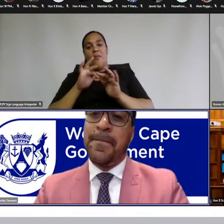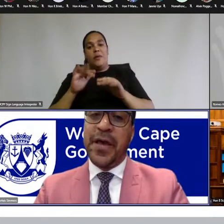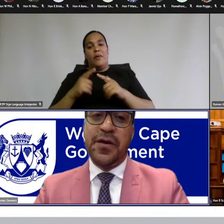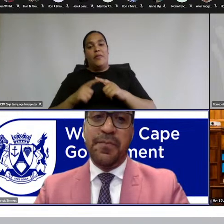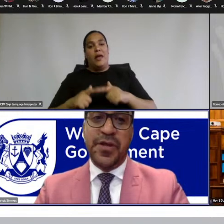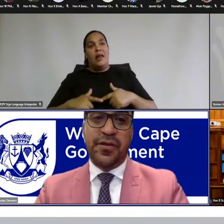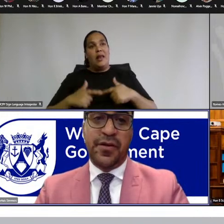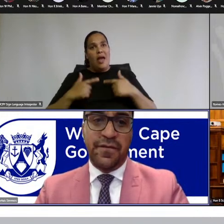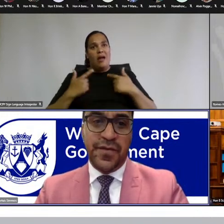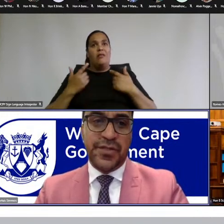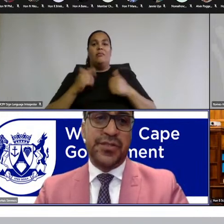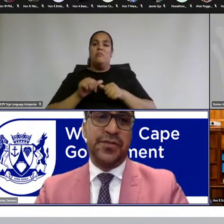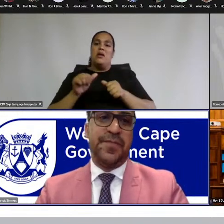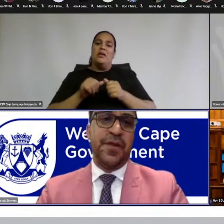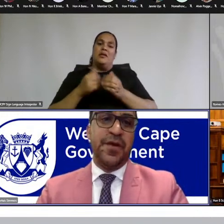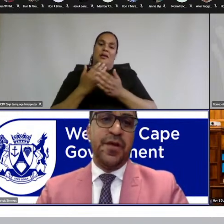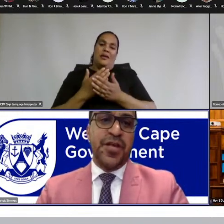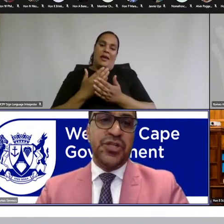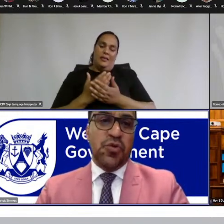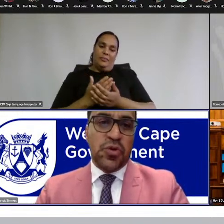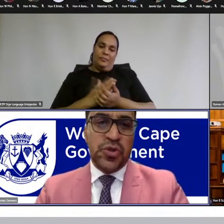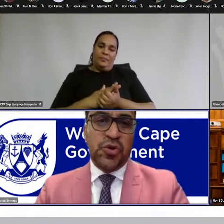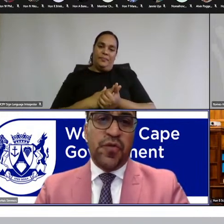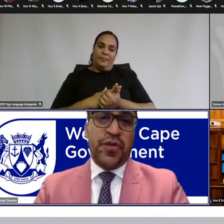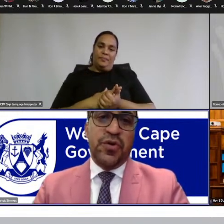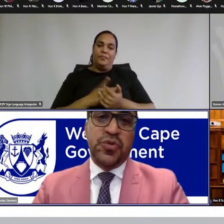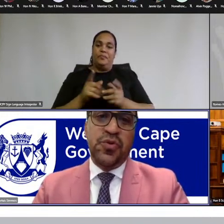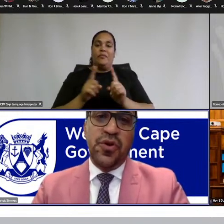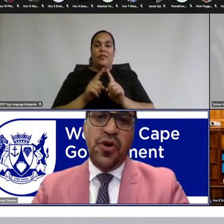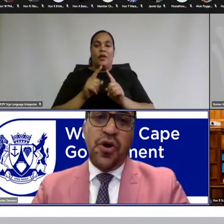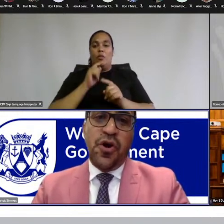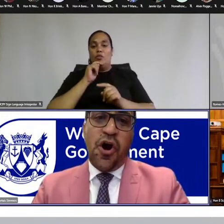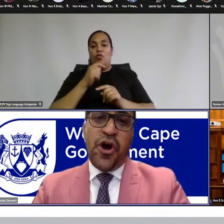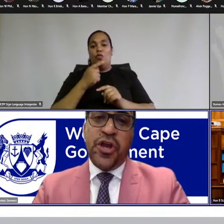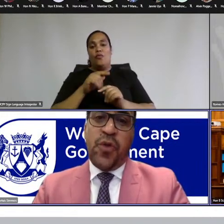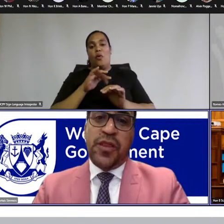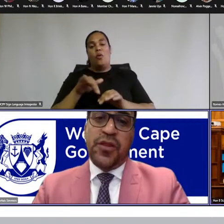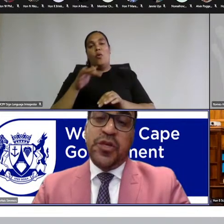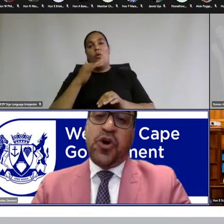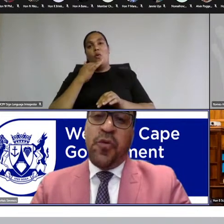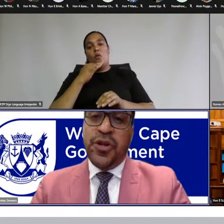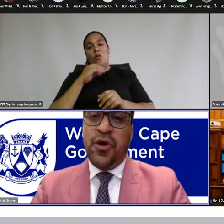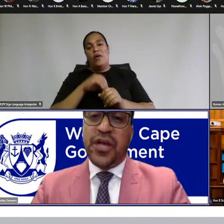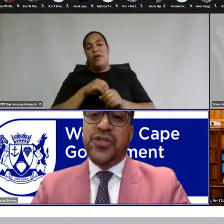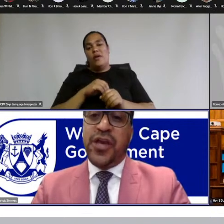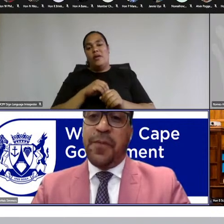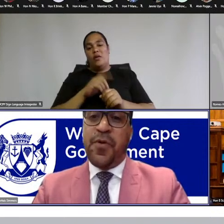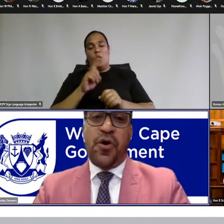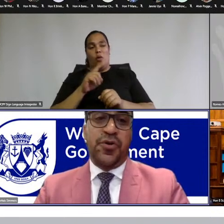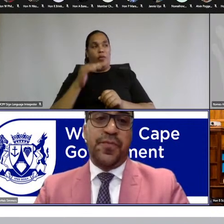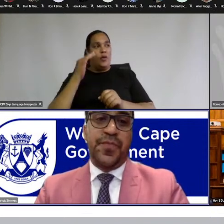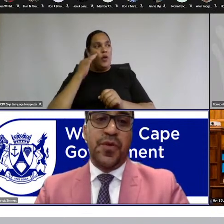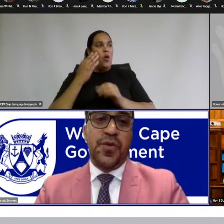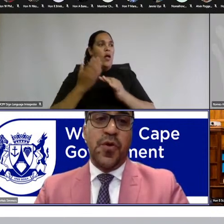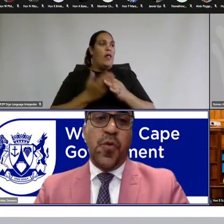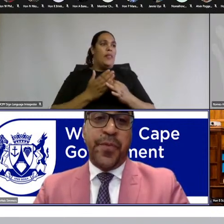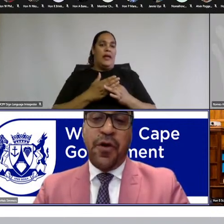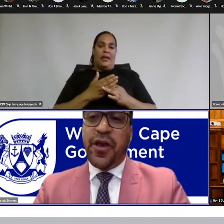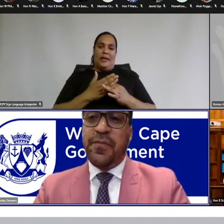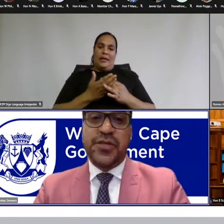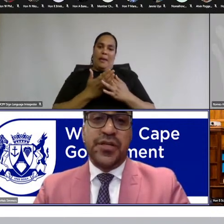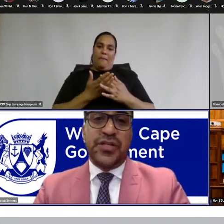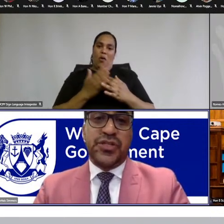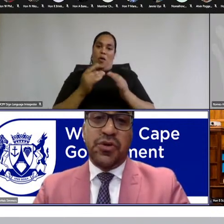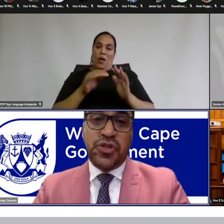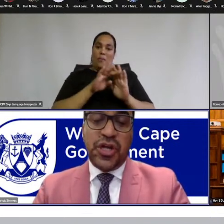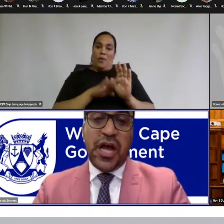lewensgehalte baie beter kan wees. This is also true for those who are in what is commonly known as the gap market, where